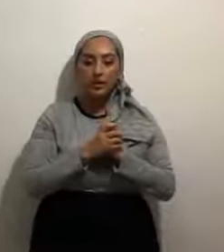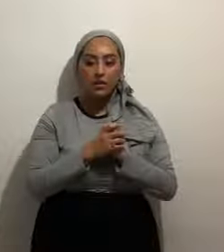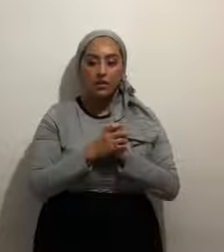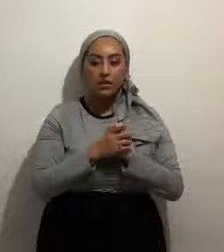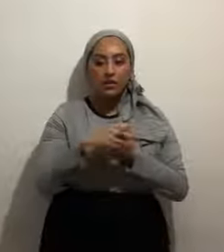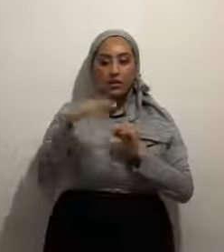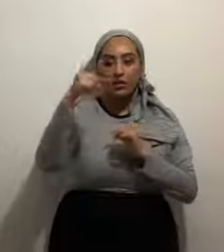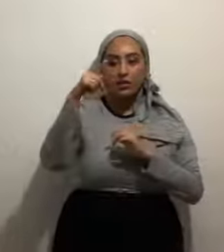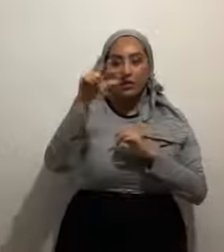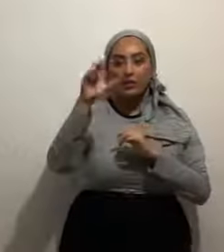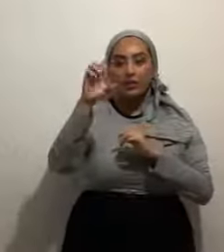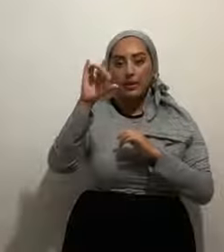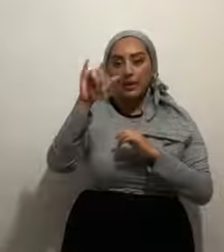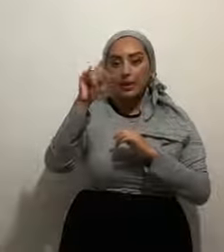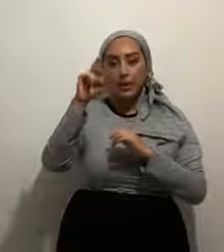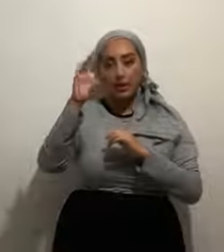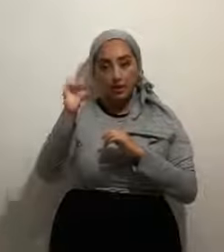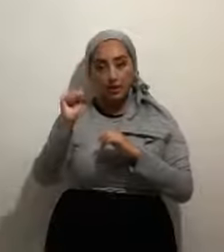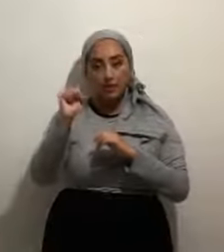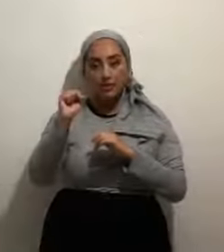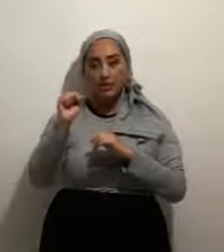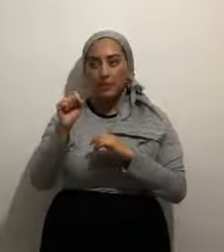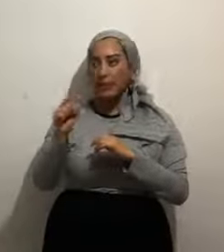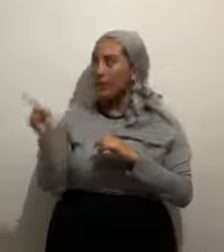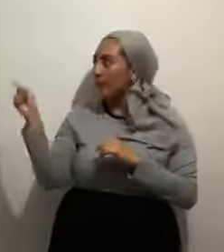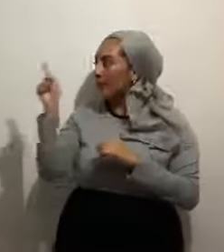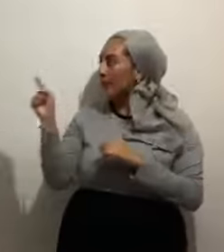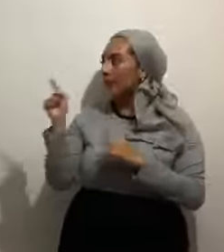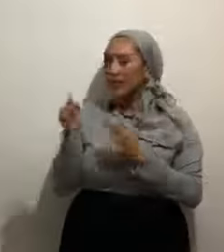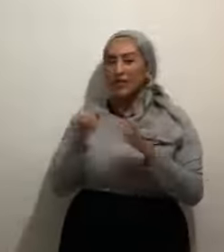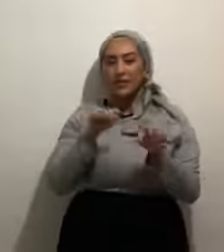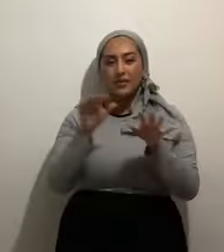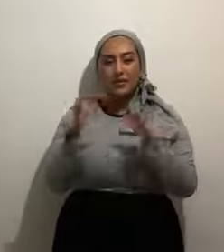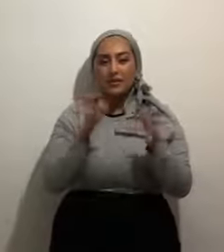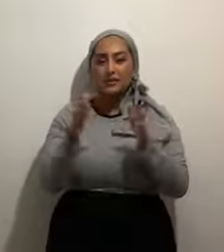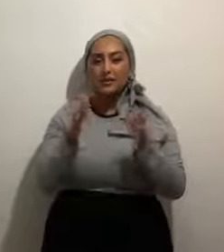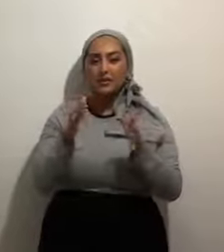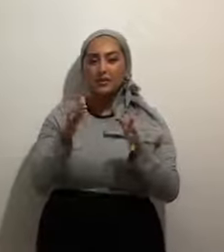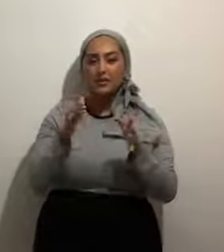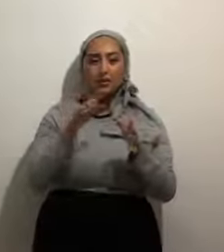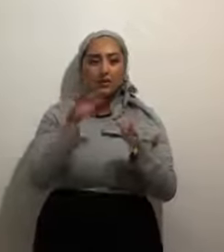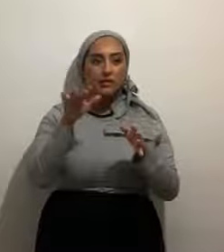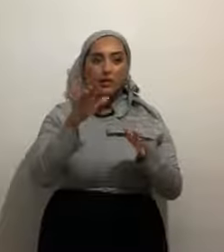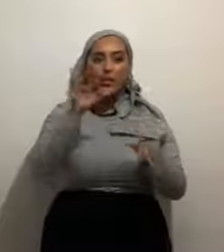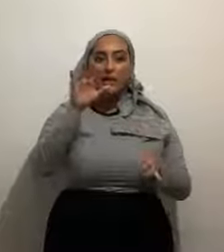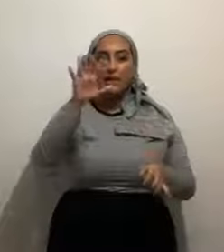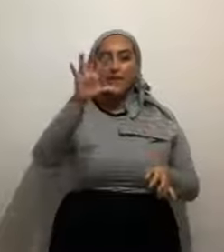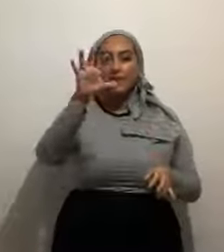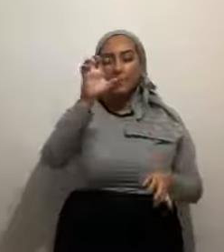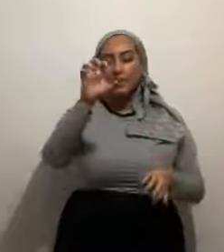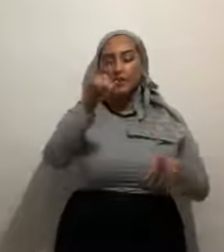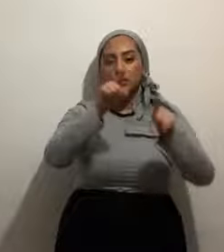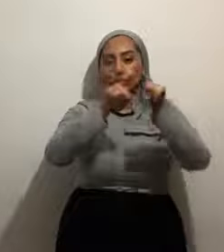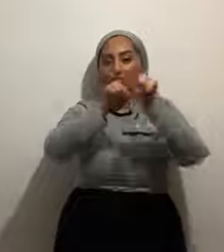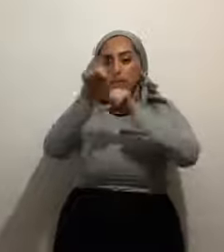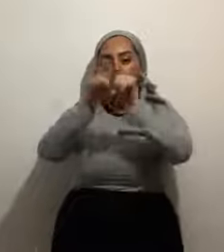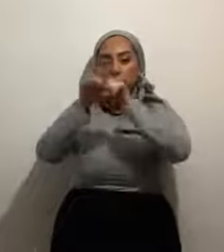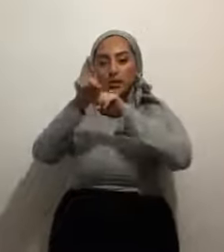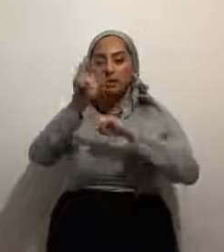Pléyades son aproximadamente 500 estrellas. Anótalo en tus apuntes. 500